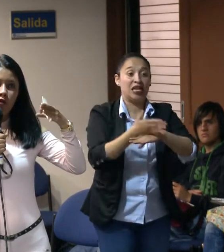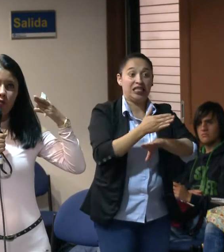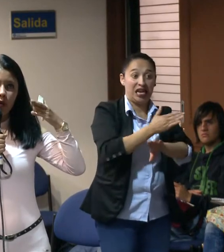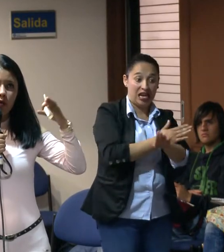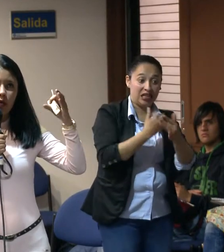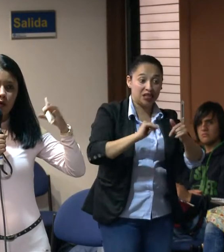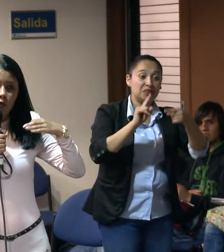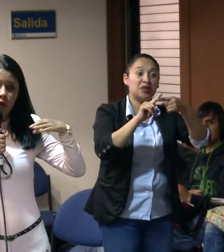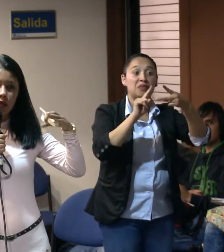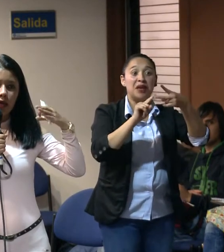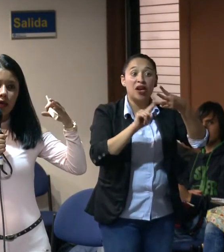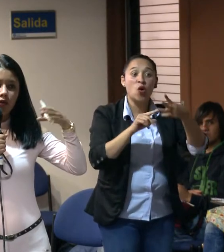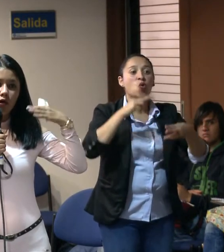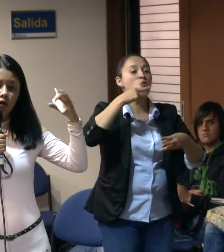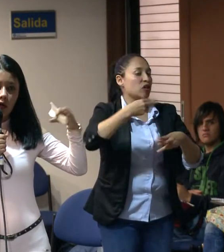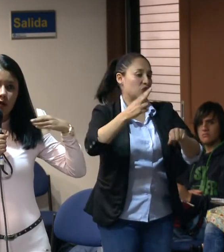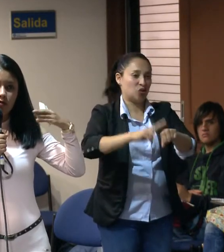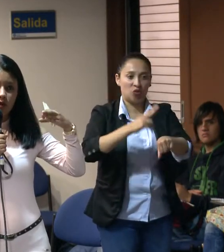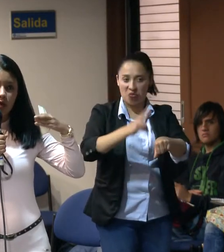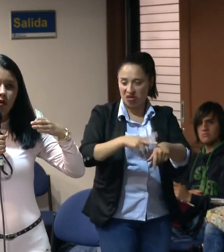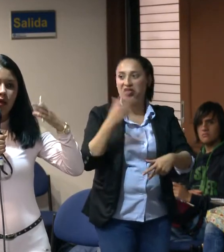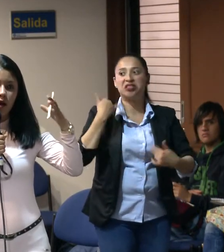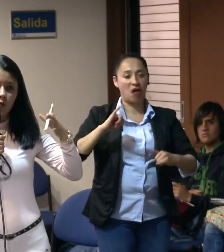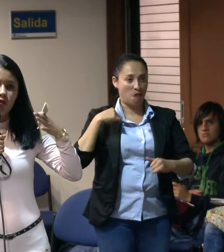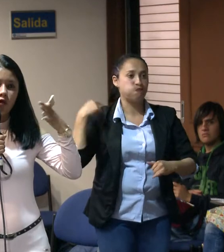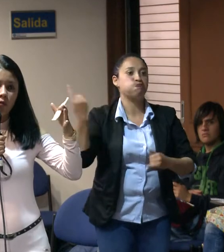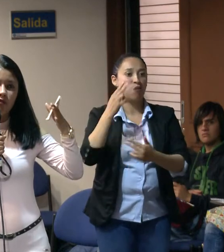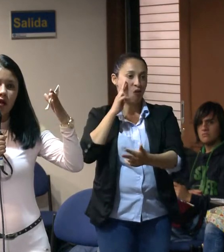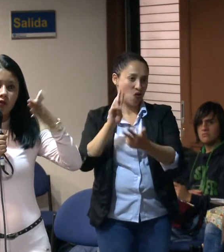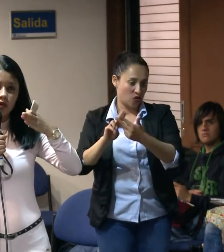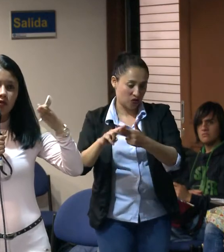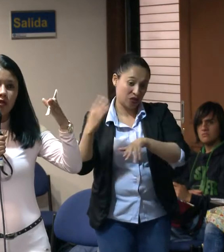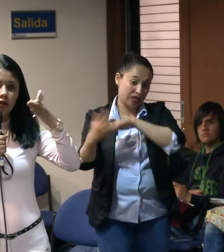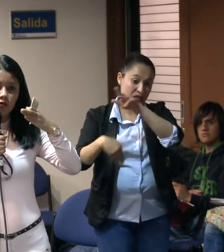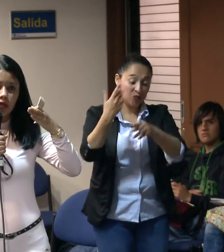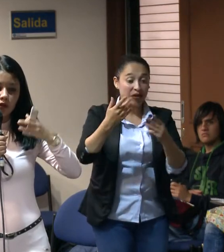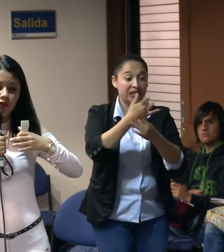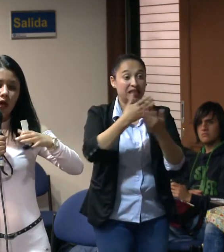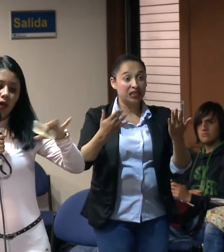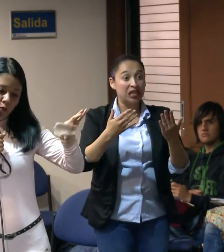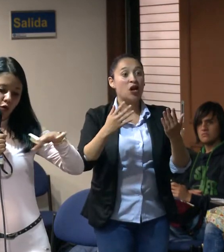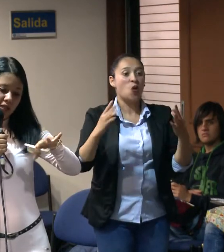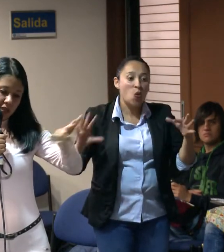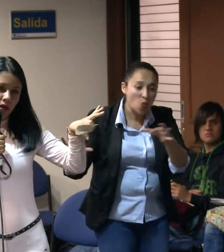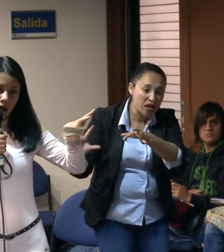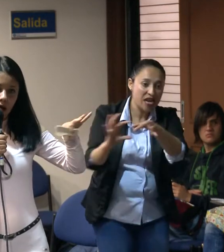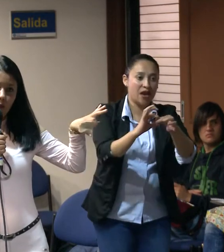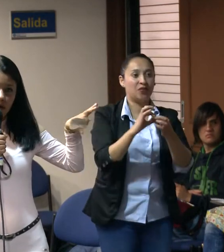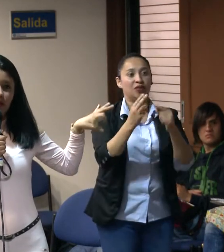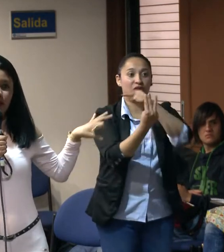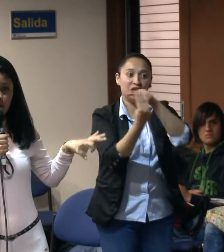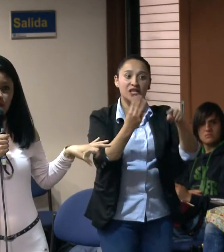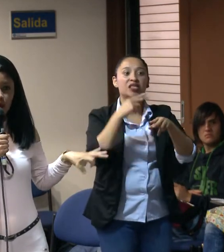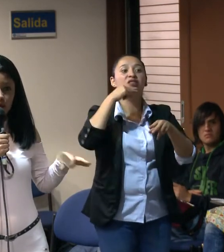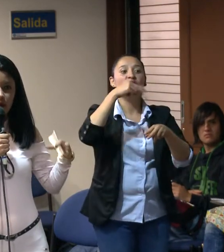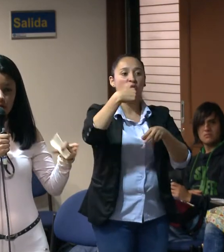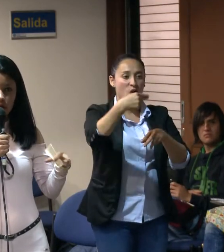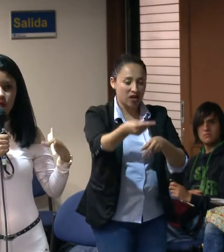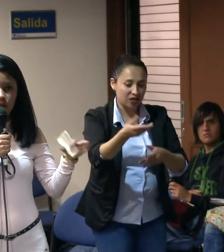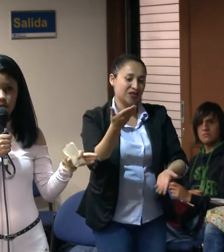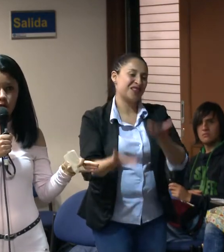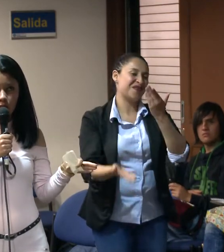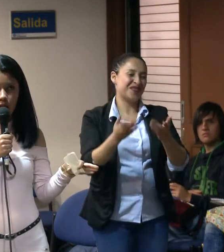creábamos cuentos pero teniendo en cuenta todo lo que había sucedido y le dábamos nombres de los niños a los cuentos, pues a partir de las